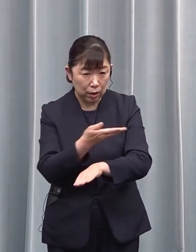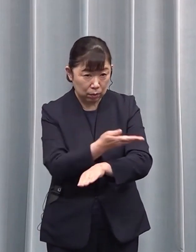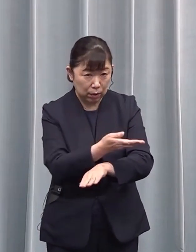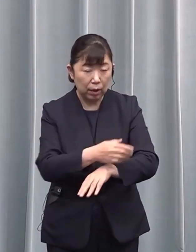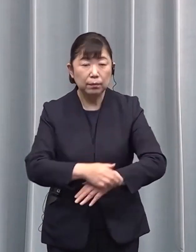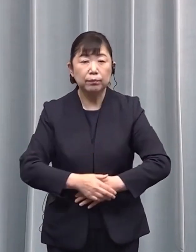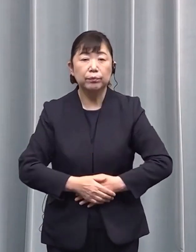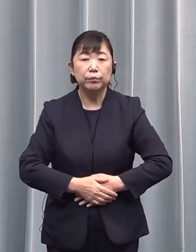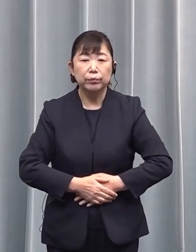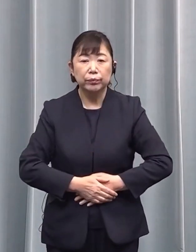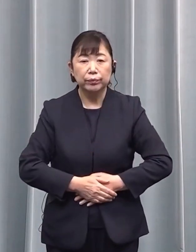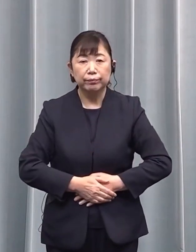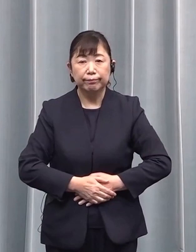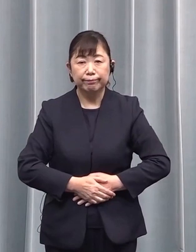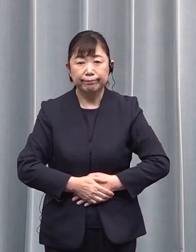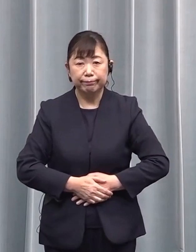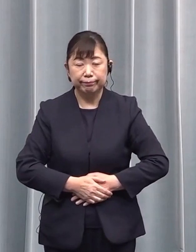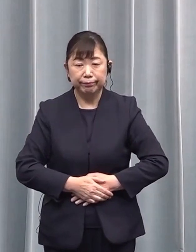か。